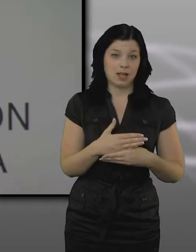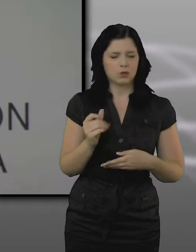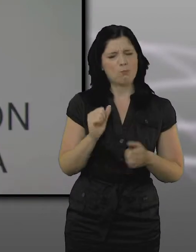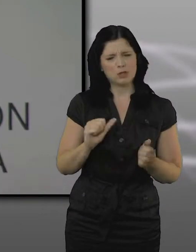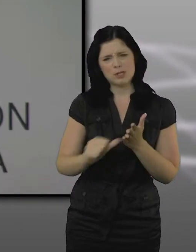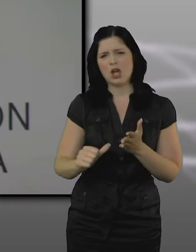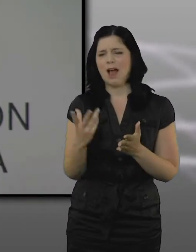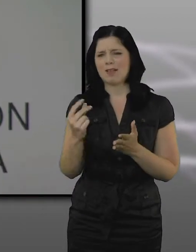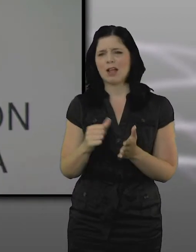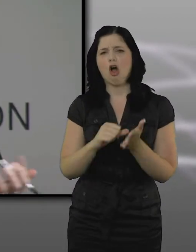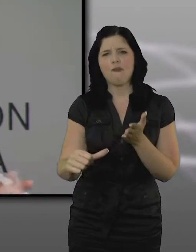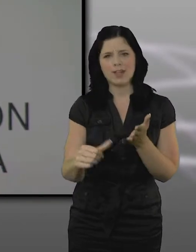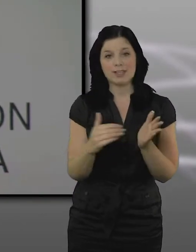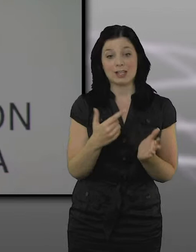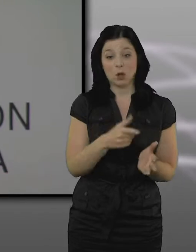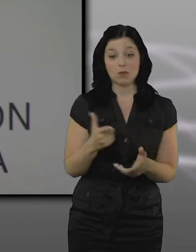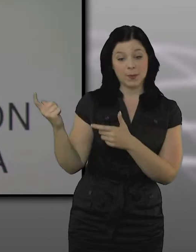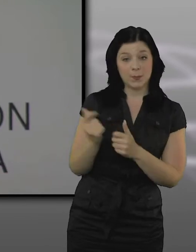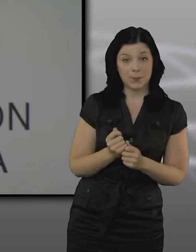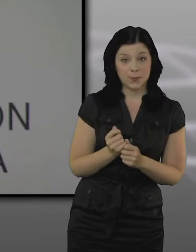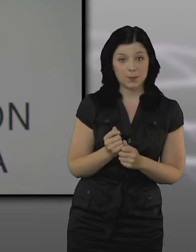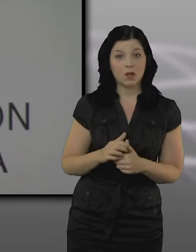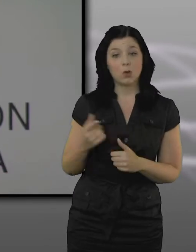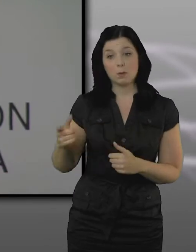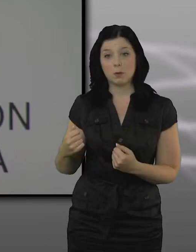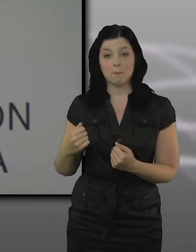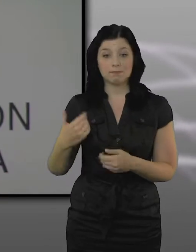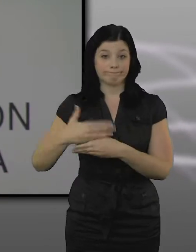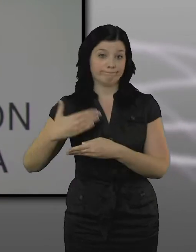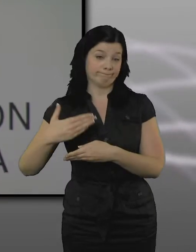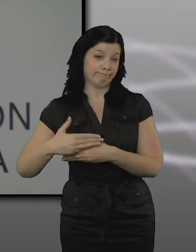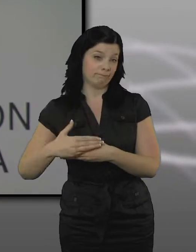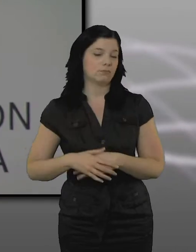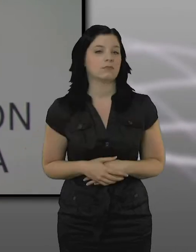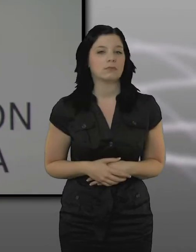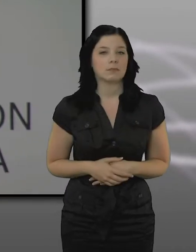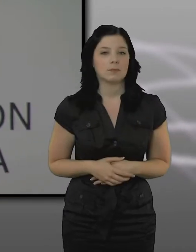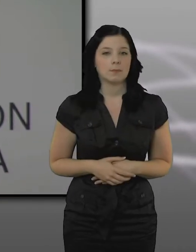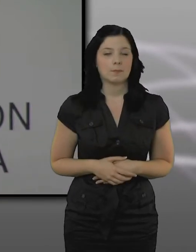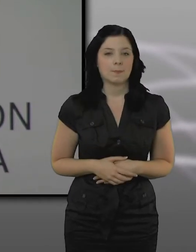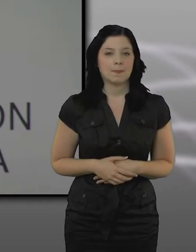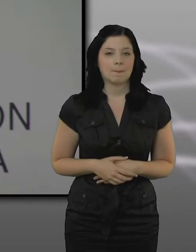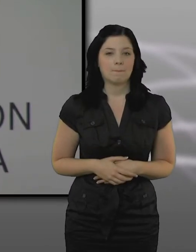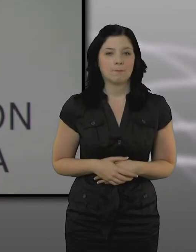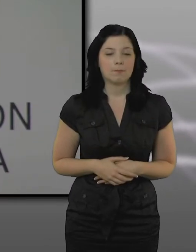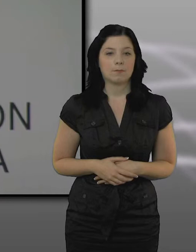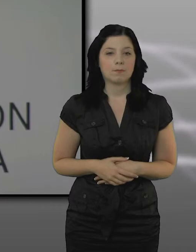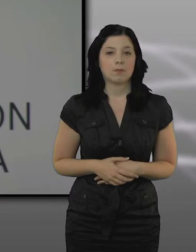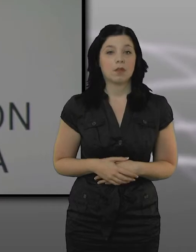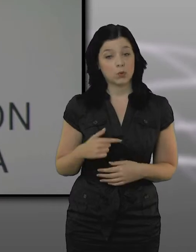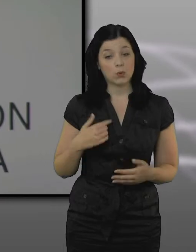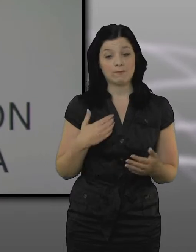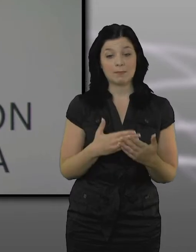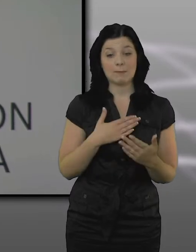betala en helt annan avgift till de som ska ha sina royalties. Och det kommer till, fram till mitt avslut. Det